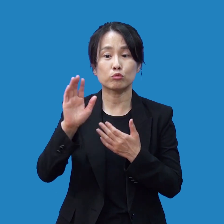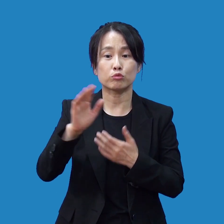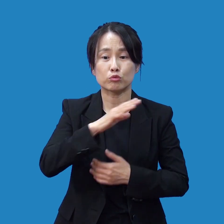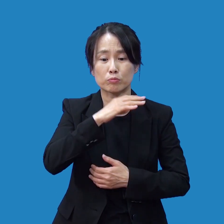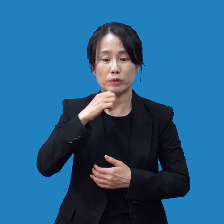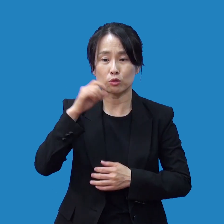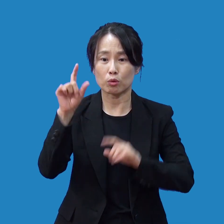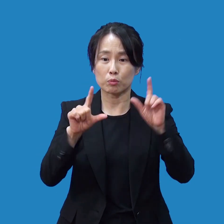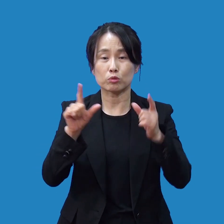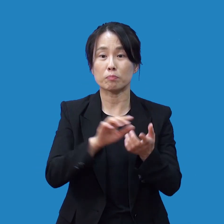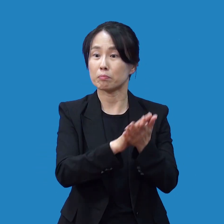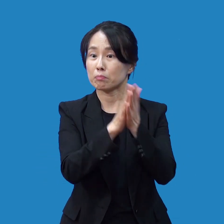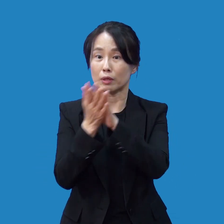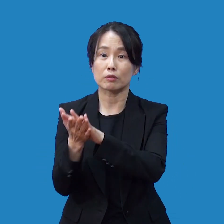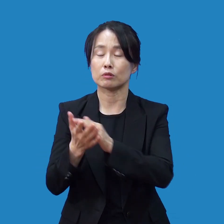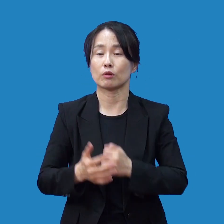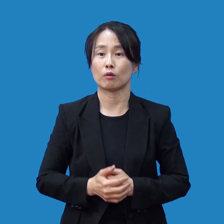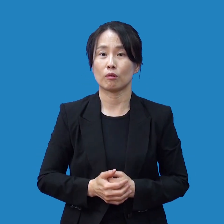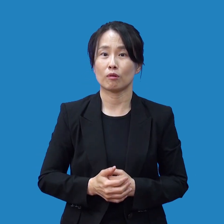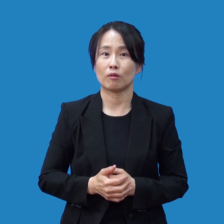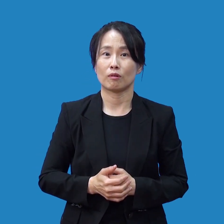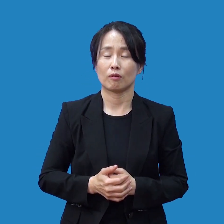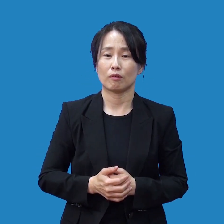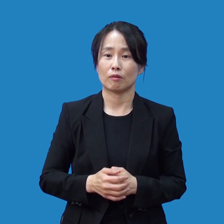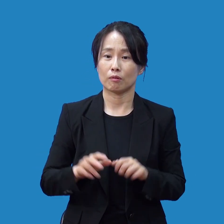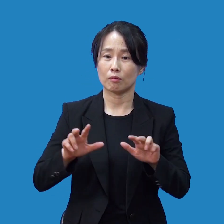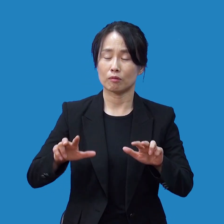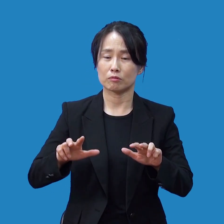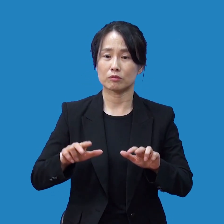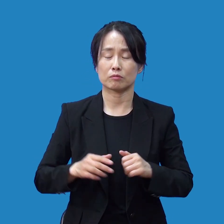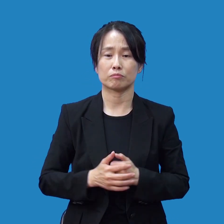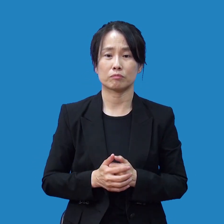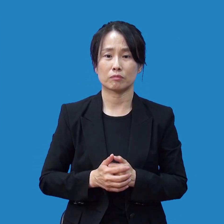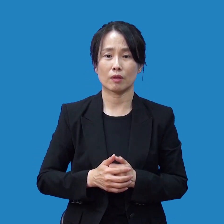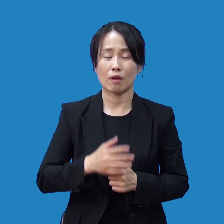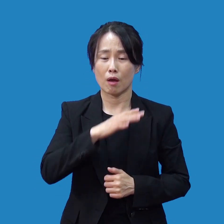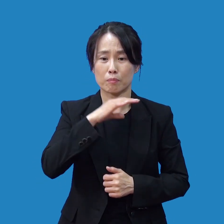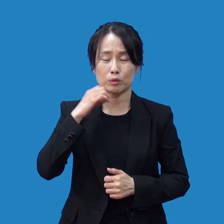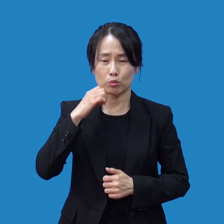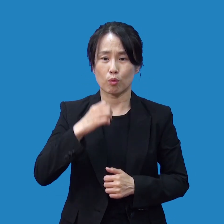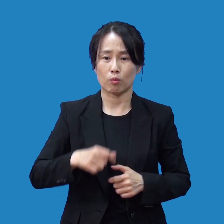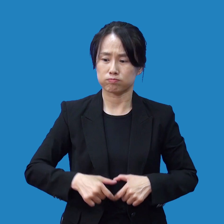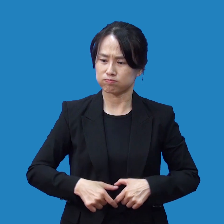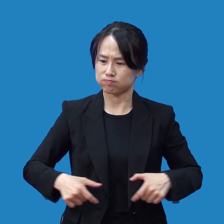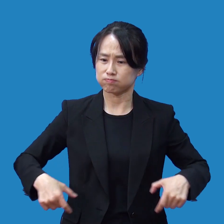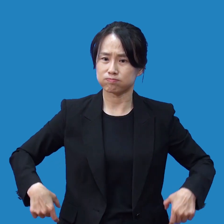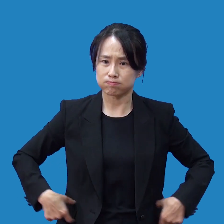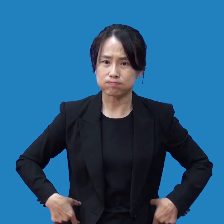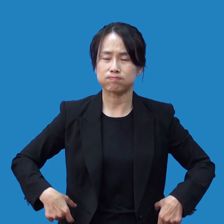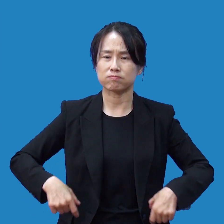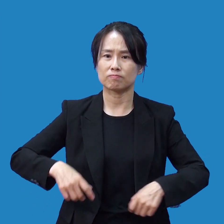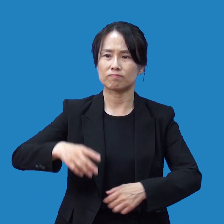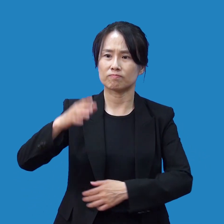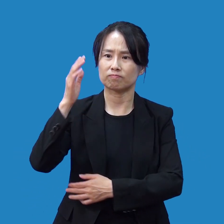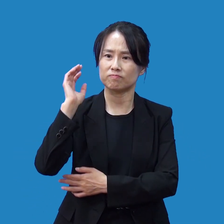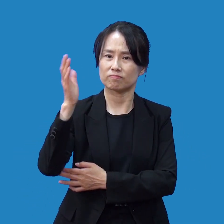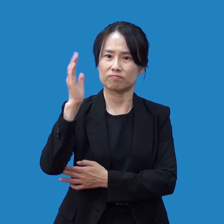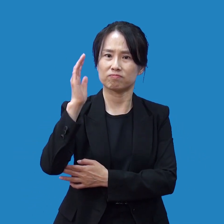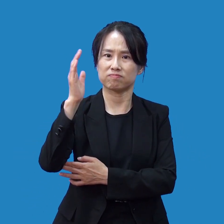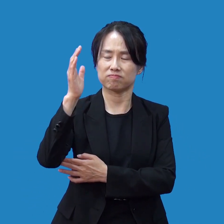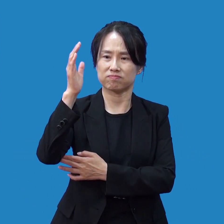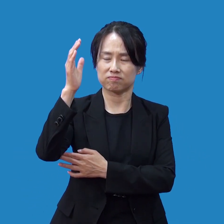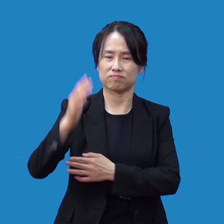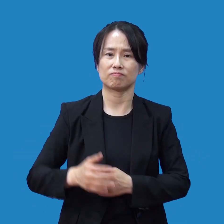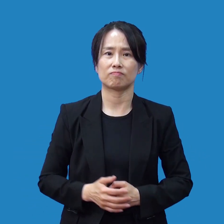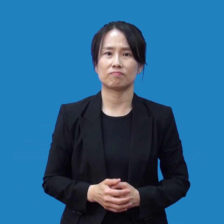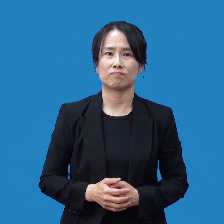새술이 취했다 조롱하니까 지금이 오전 9시인데 누가 이 시간에 단체로 술 취하나, 헛소리 하지 마라. 굉장히